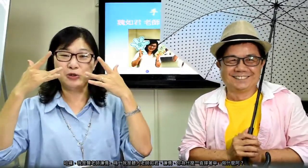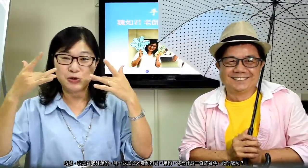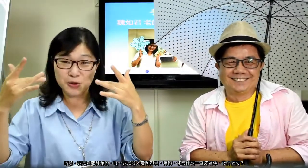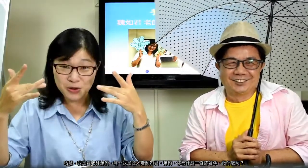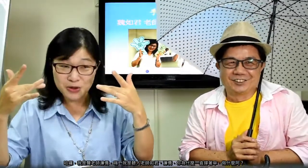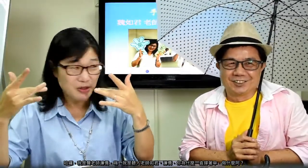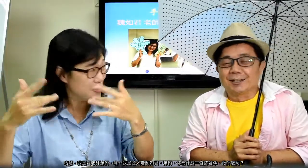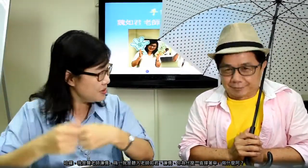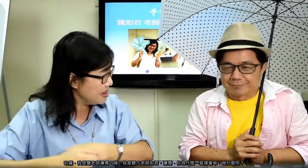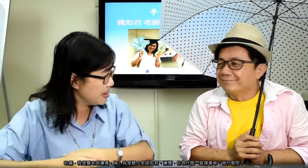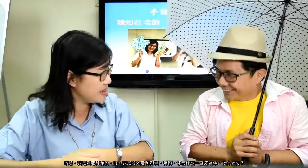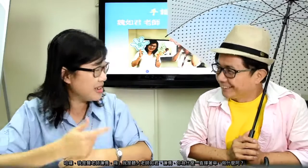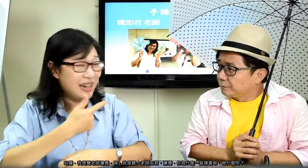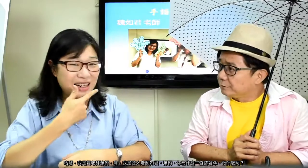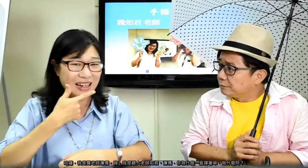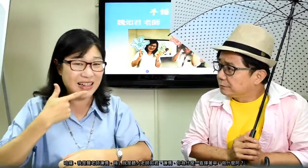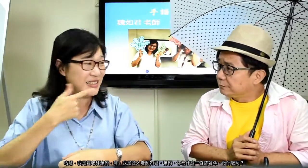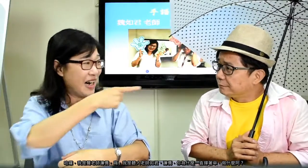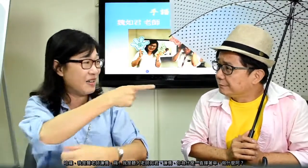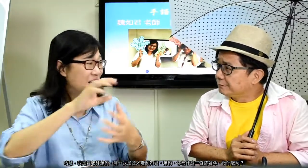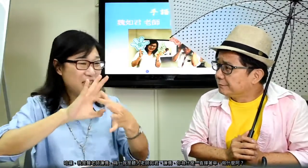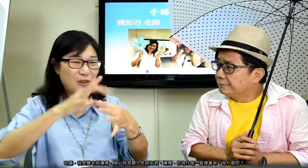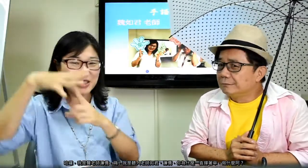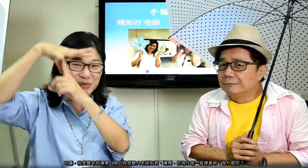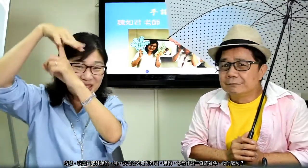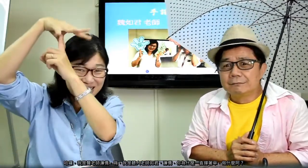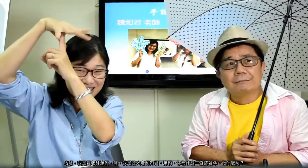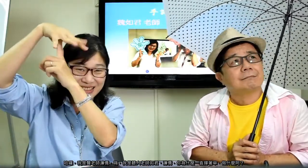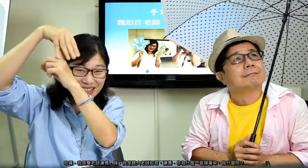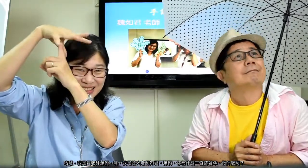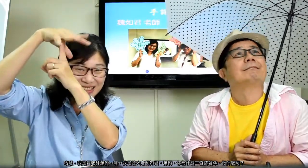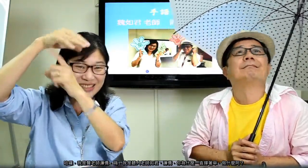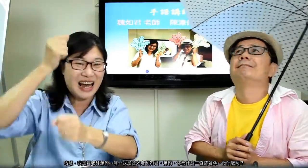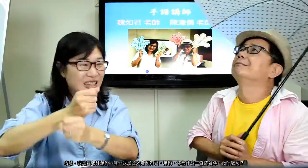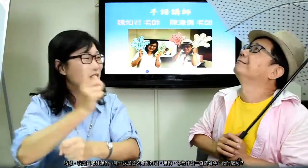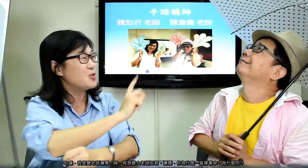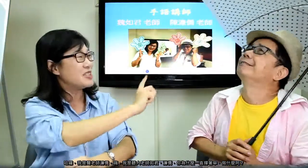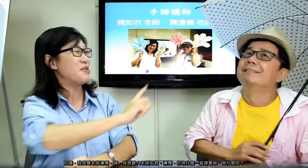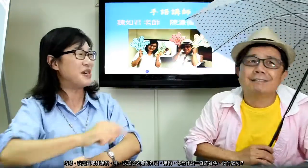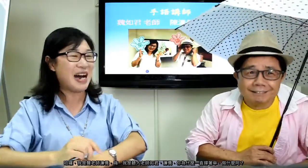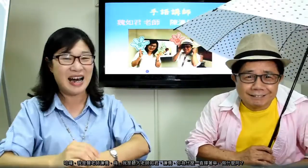如君。天桥，你为什么一直撑着伞？做什么啊？